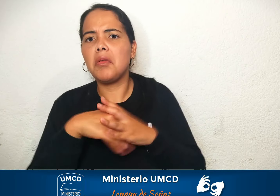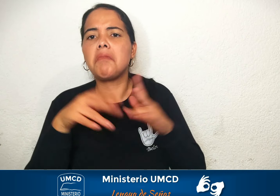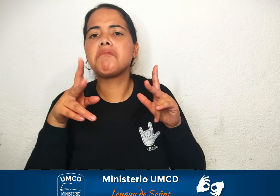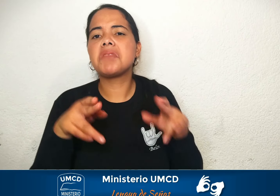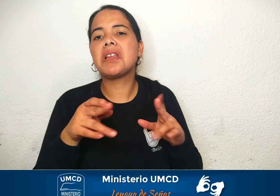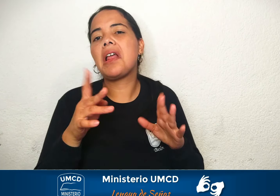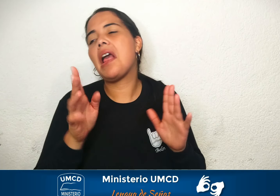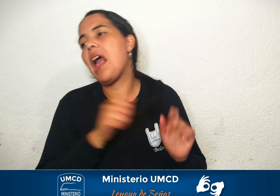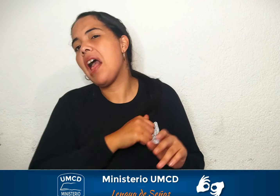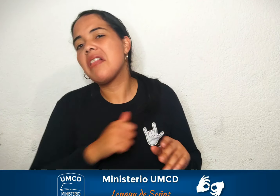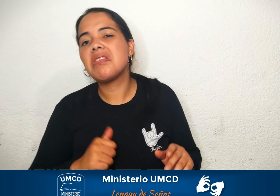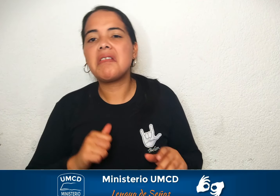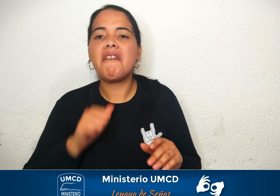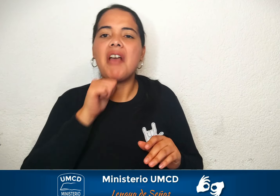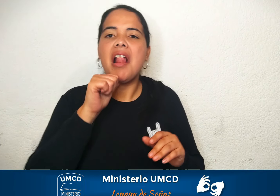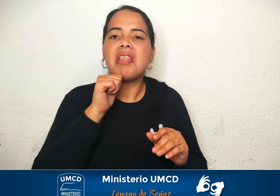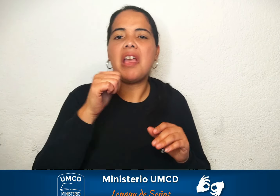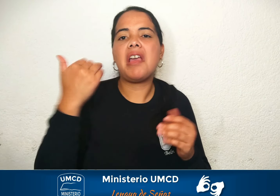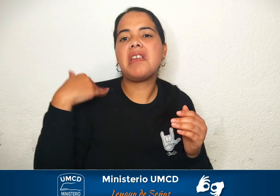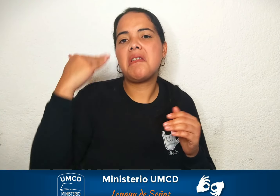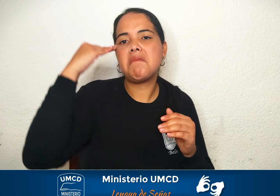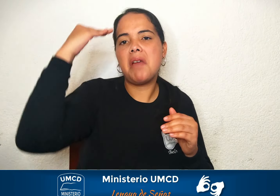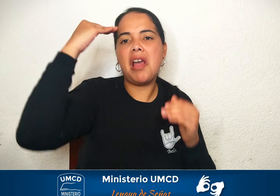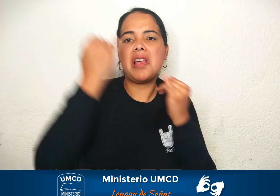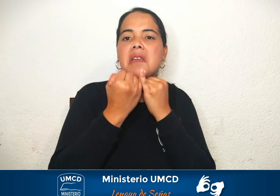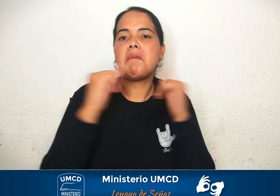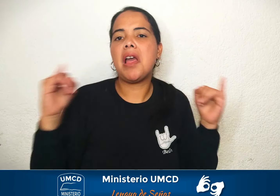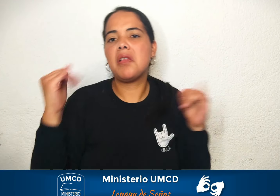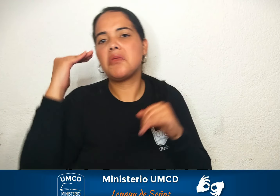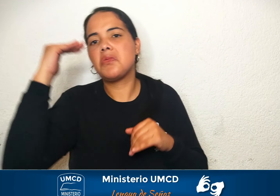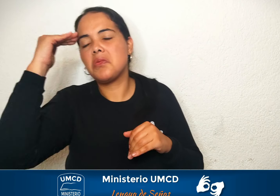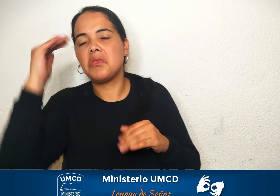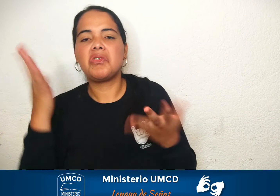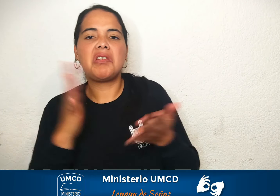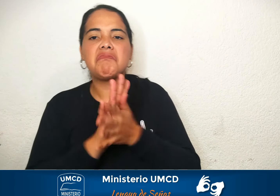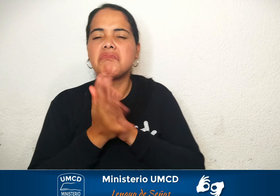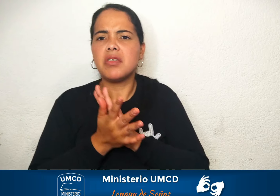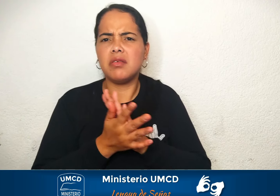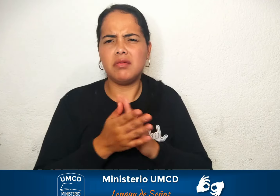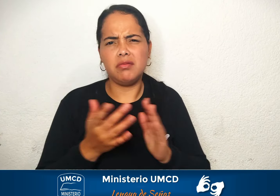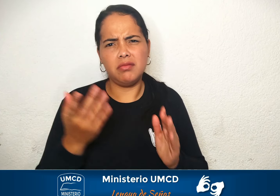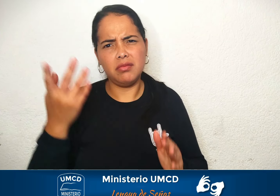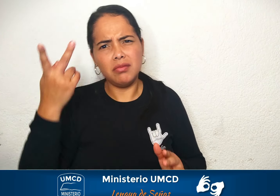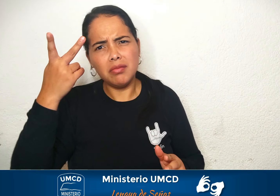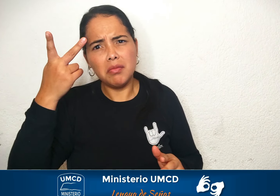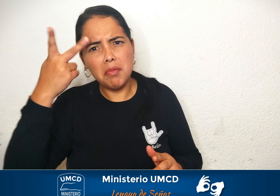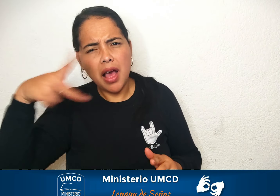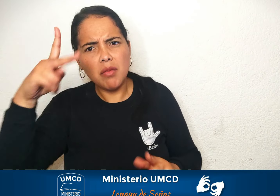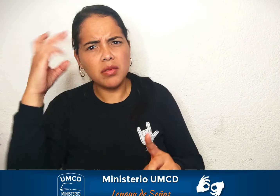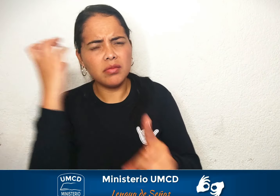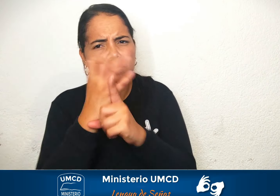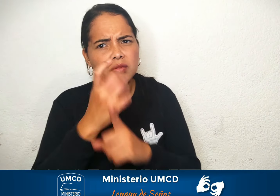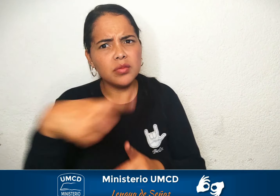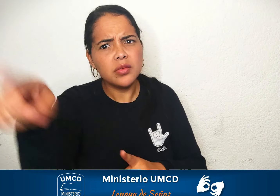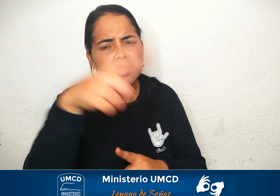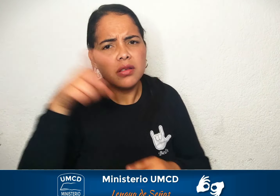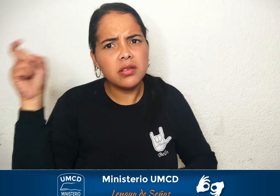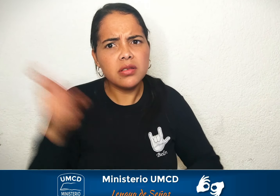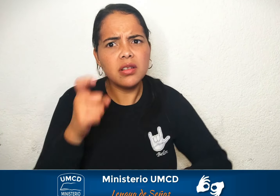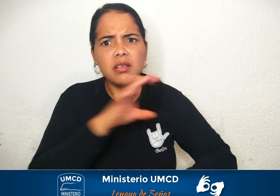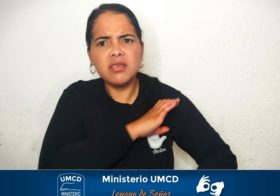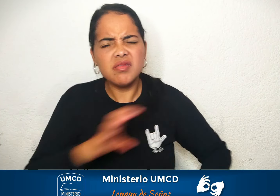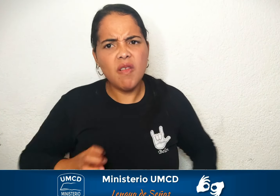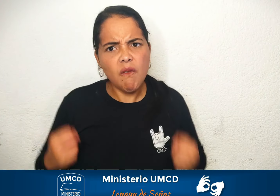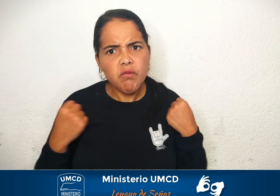mantenían todavía un carácter inmaduro, a lo que cual Pablo les dice que ya no son como deberían